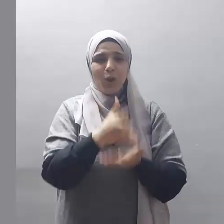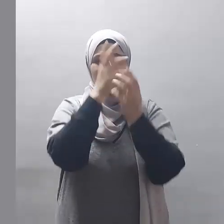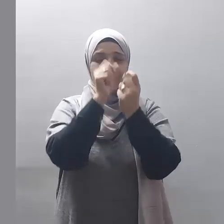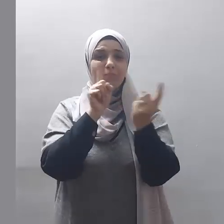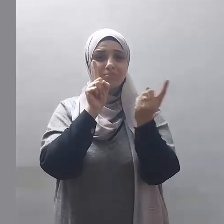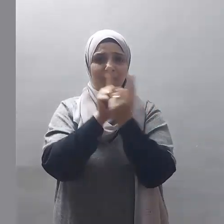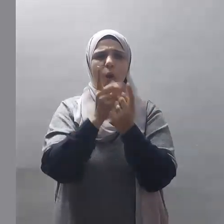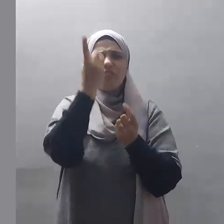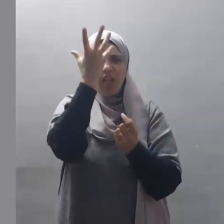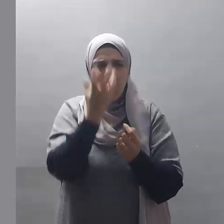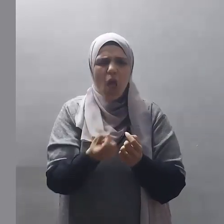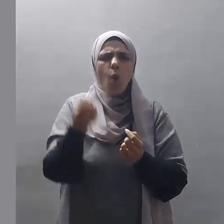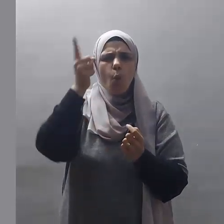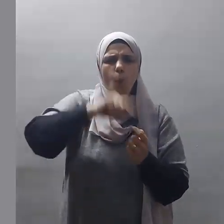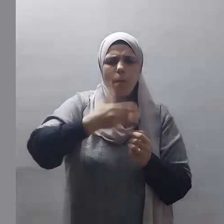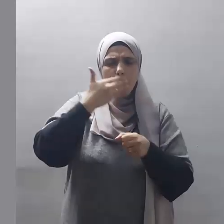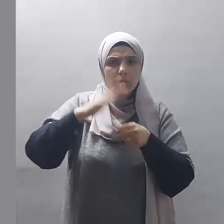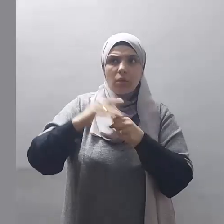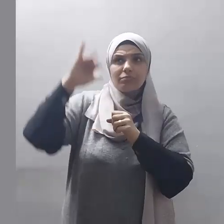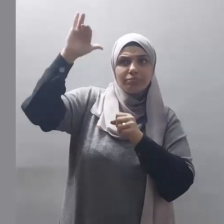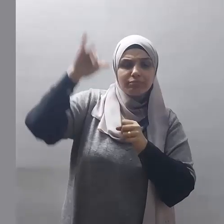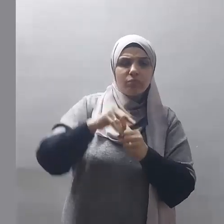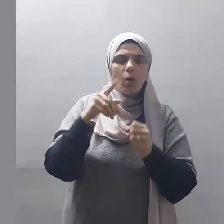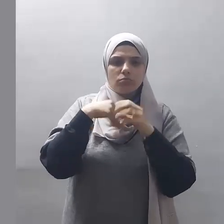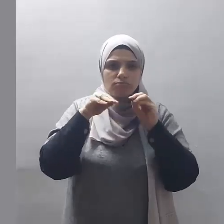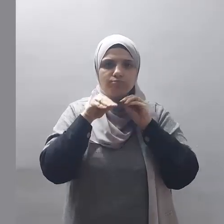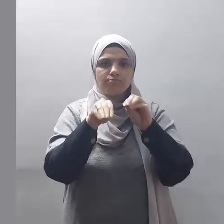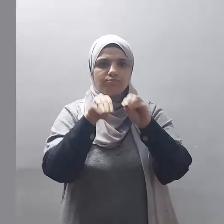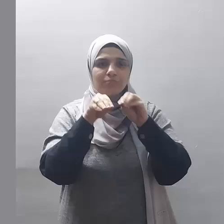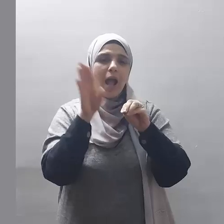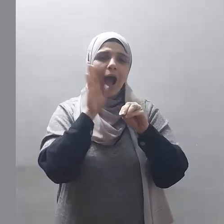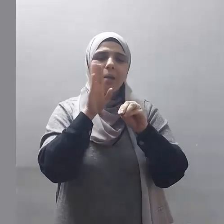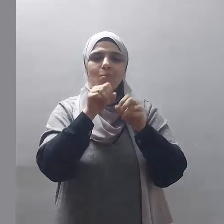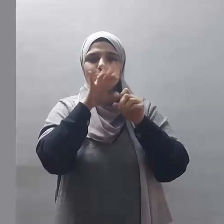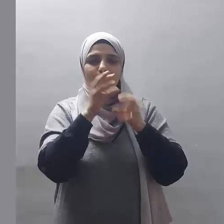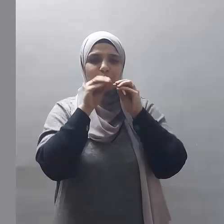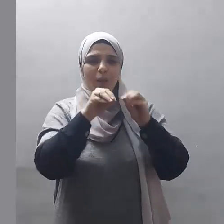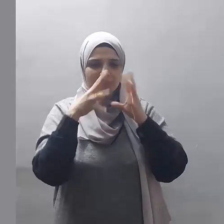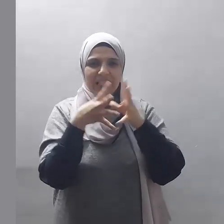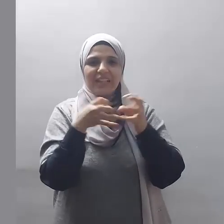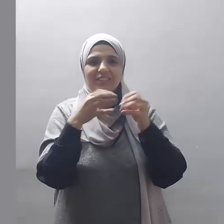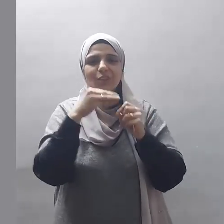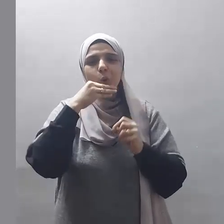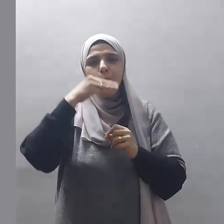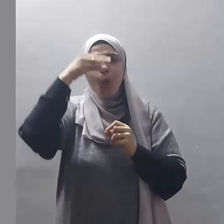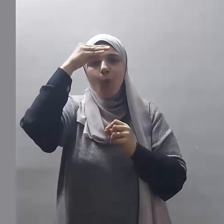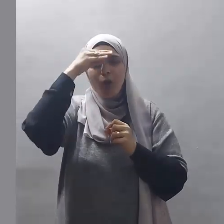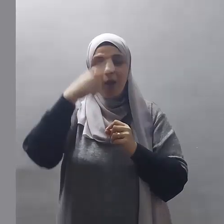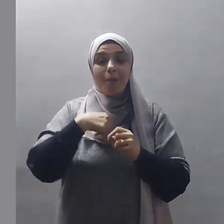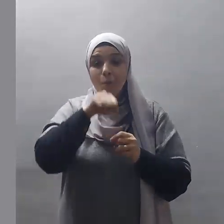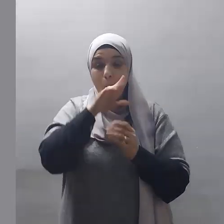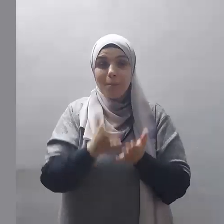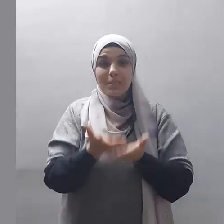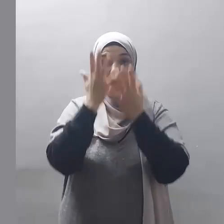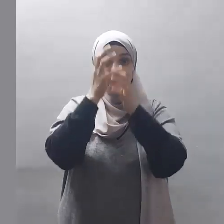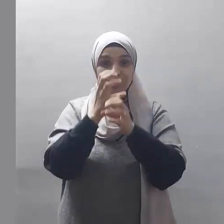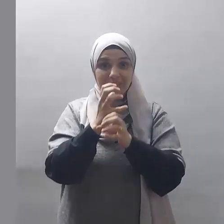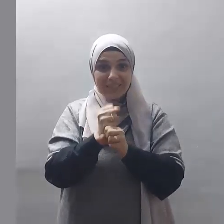في كل ليله من رمضان فيدارسه القران فكان رسول الله صلى الله عليه وسلم اجود